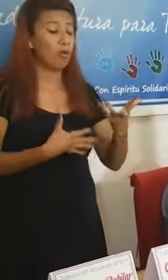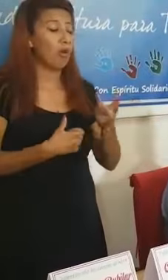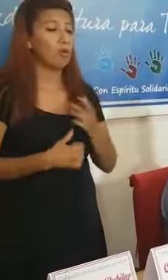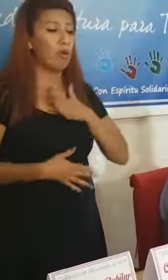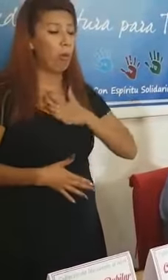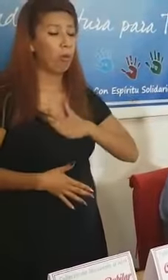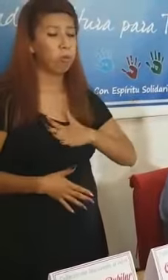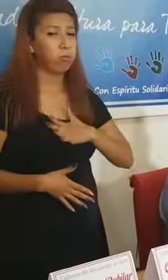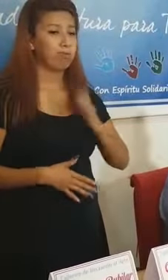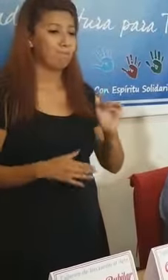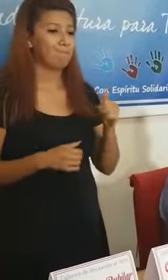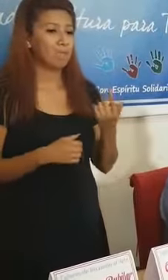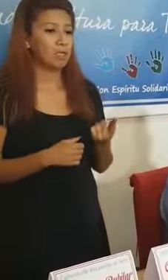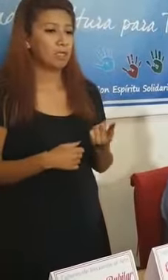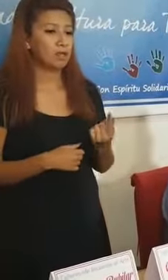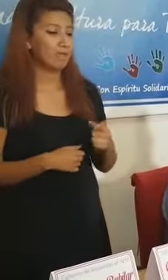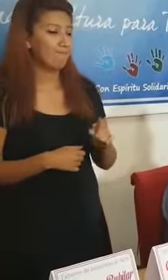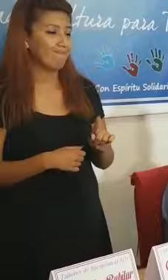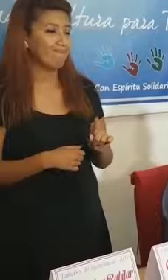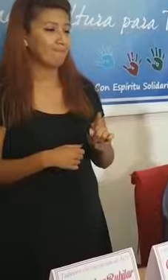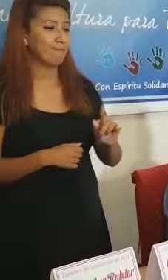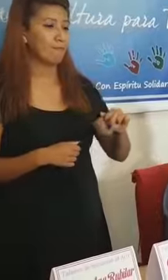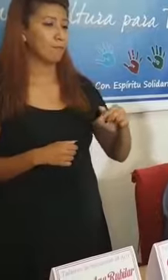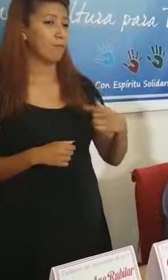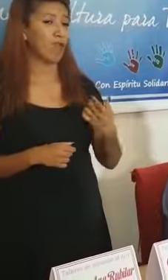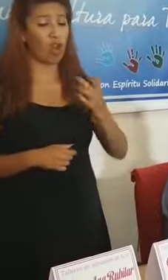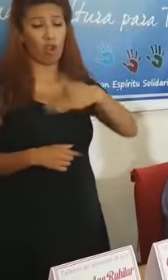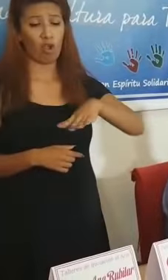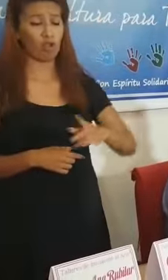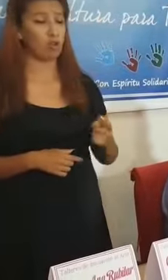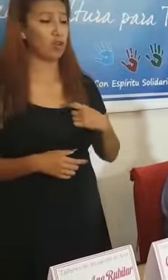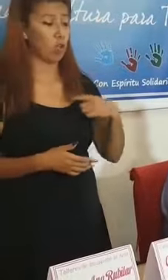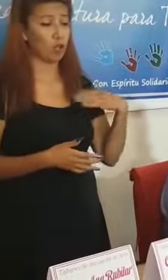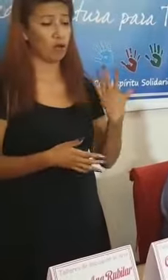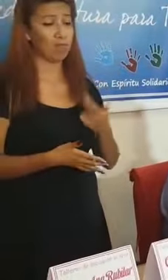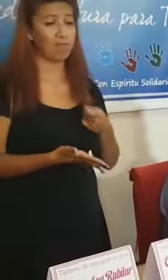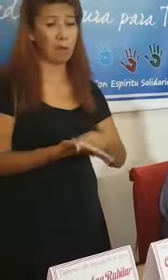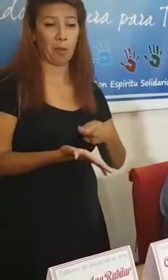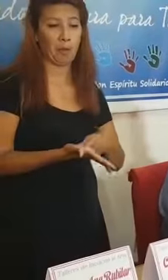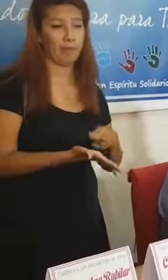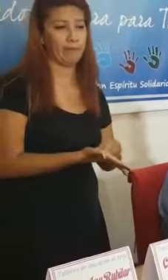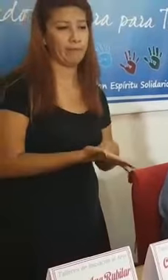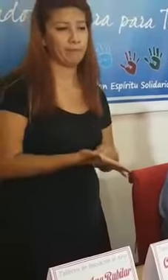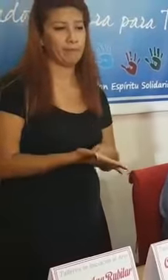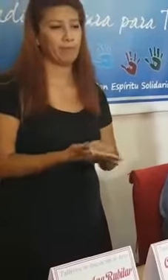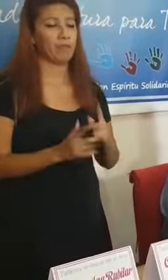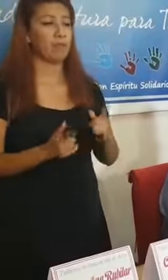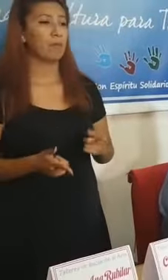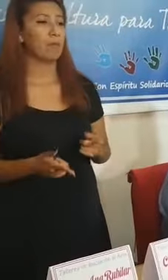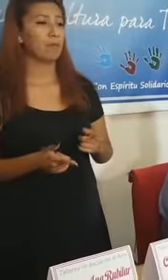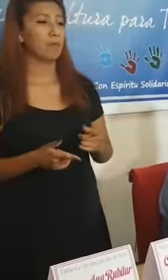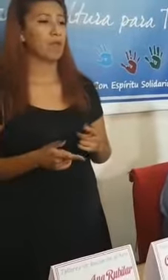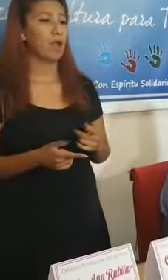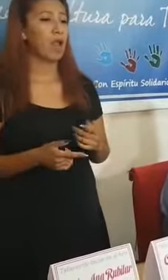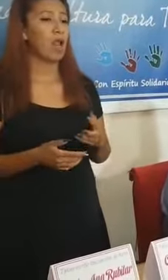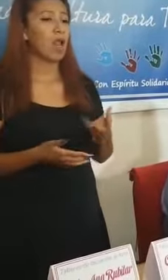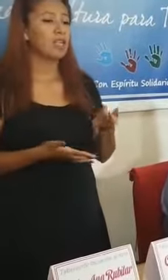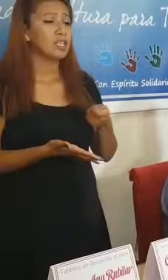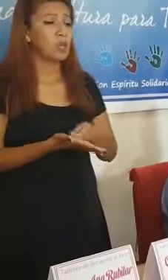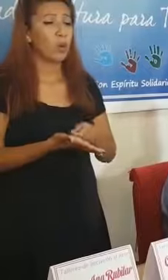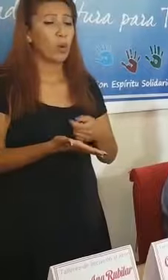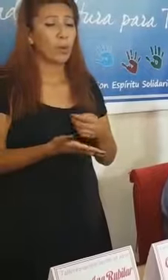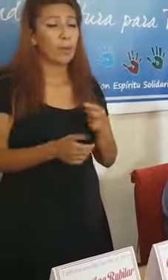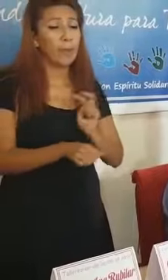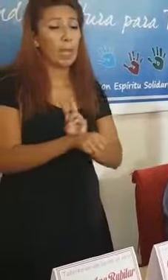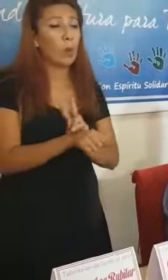alivio, pero el resto de los impuestos los tenemos que cubrir nosotros, como así el seguro que nos exige el gobierno de la provincia